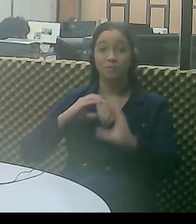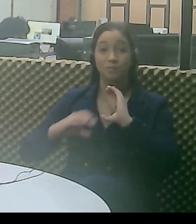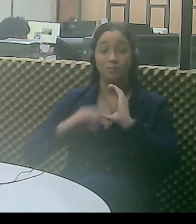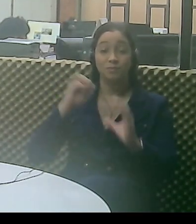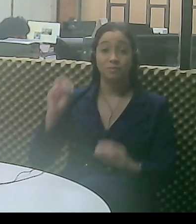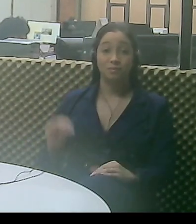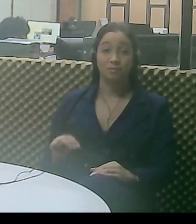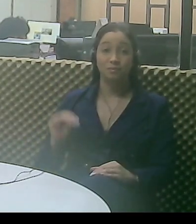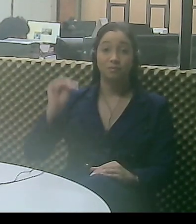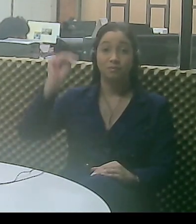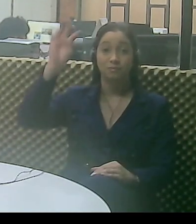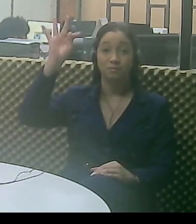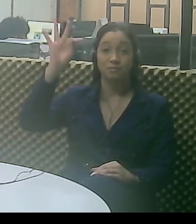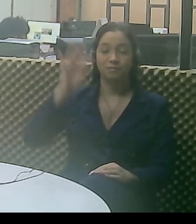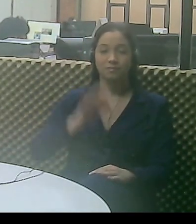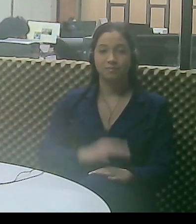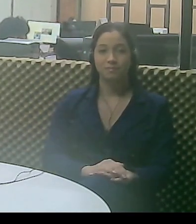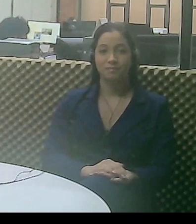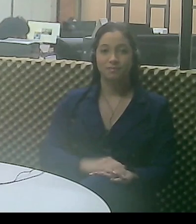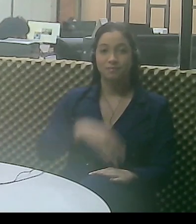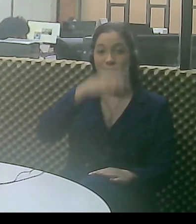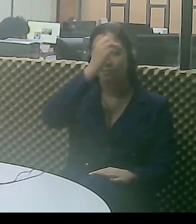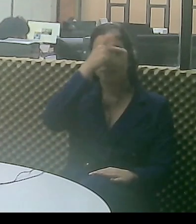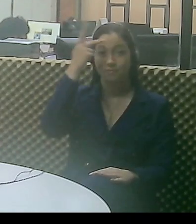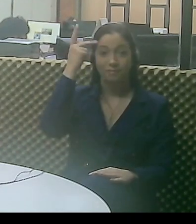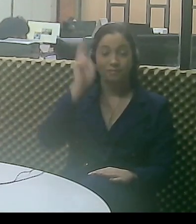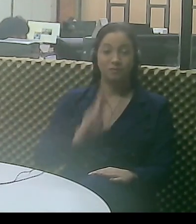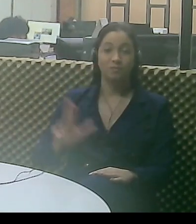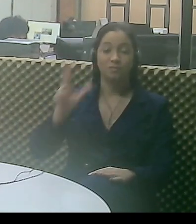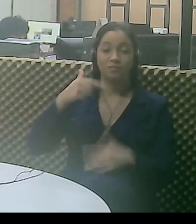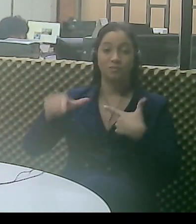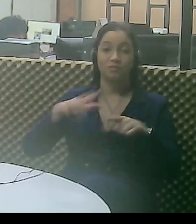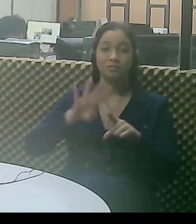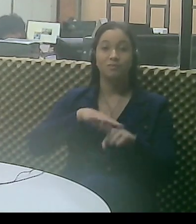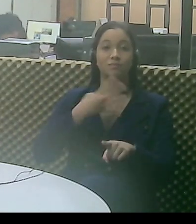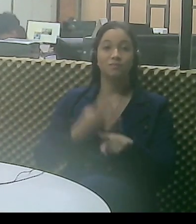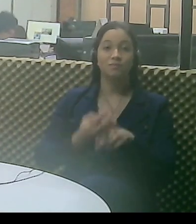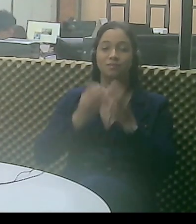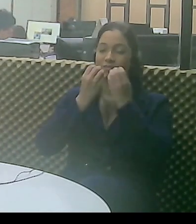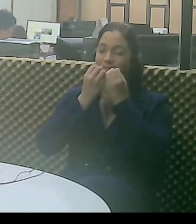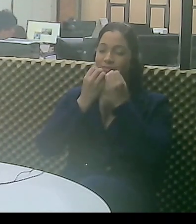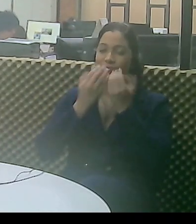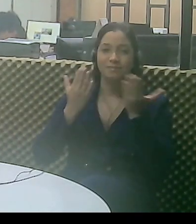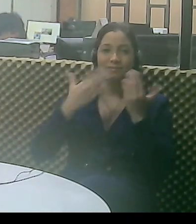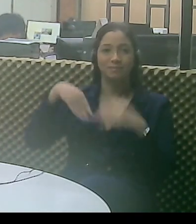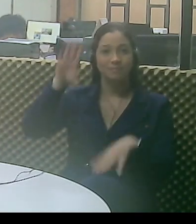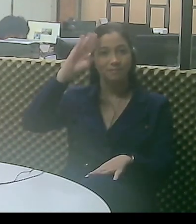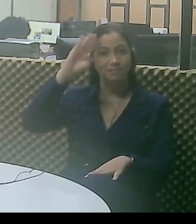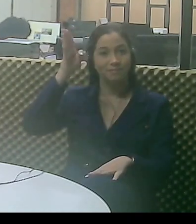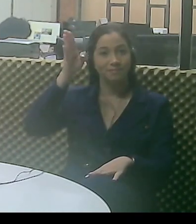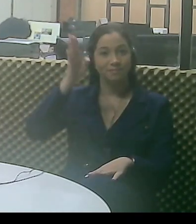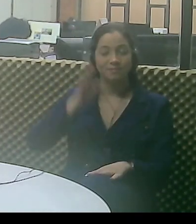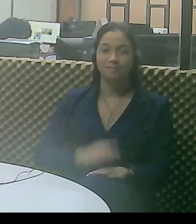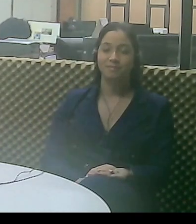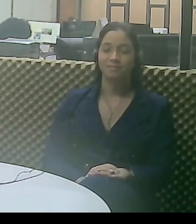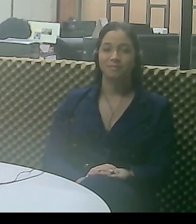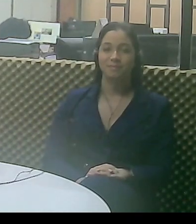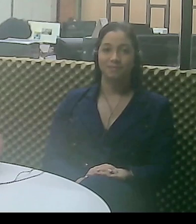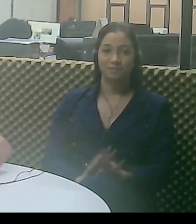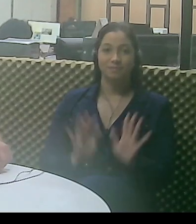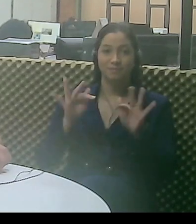e comunicação Marco Túlio de Castro Kalimann, Prefeitura de Uberlândia, fazer mais, fazer bem. Até a